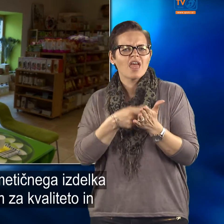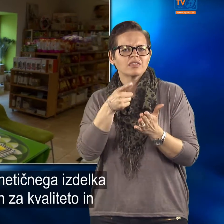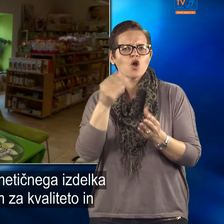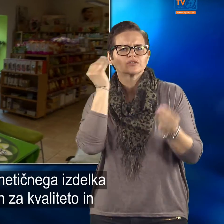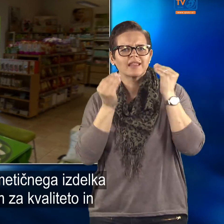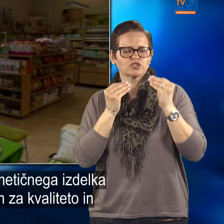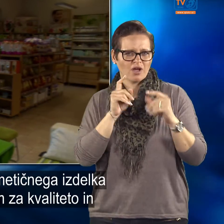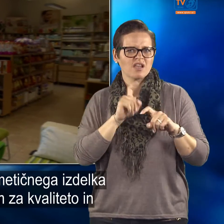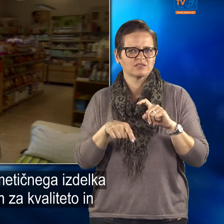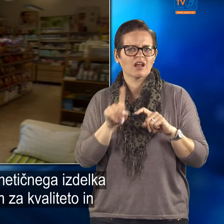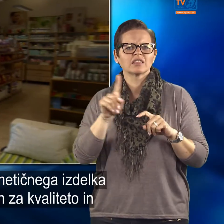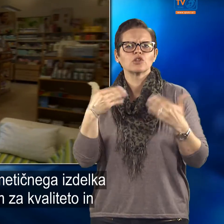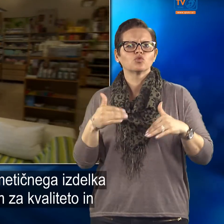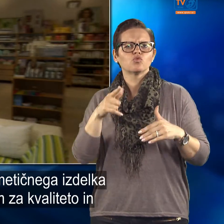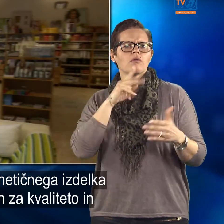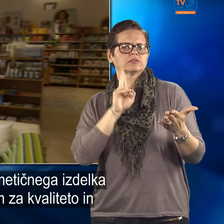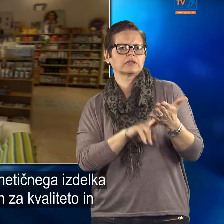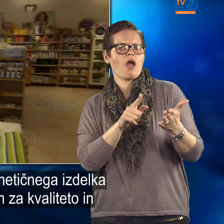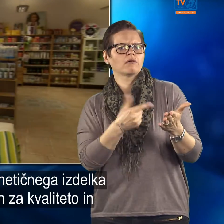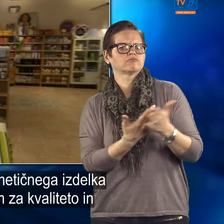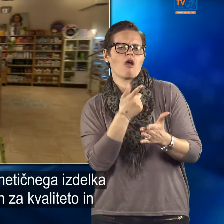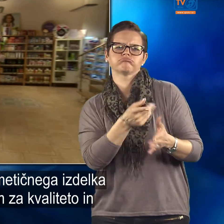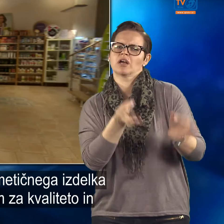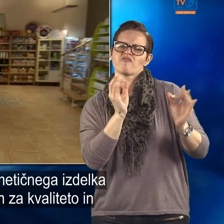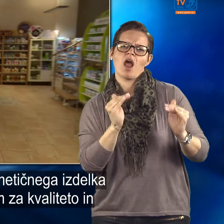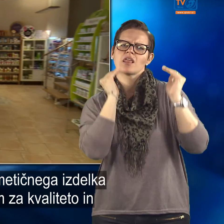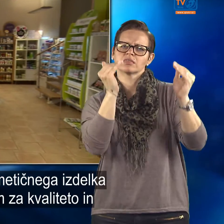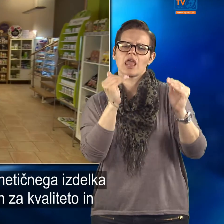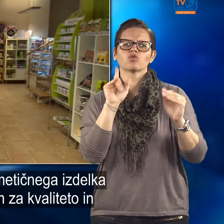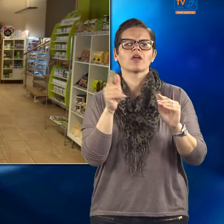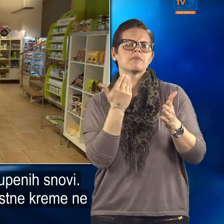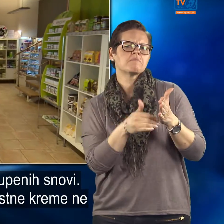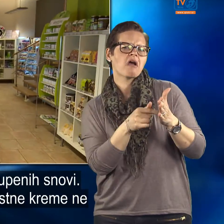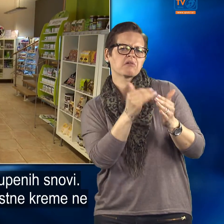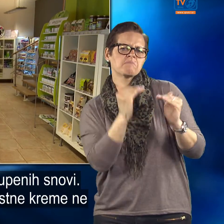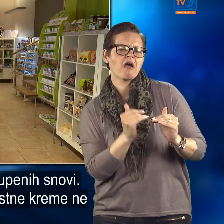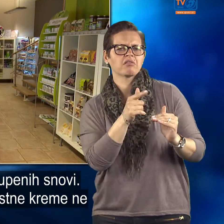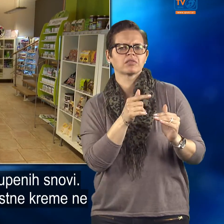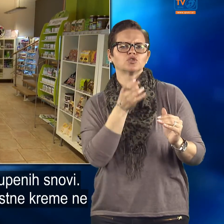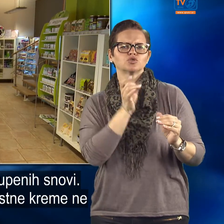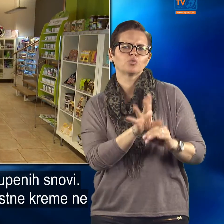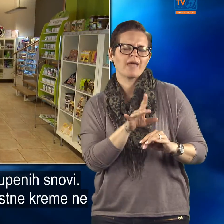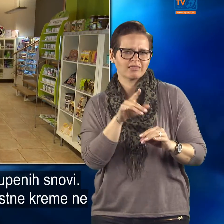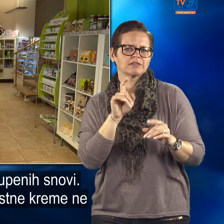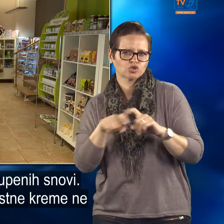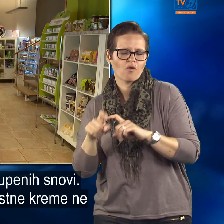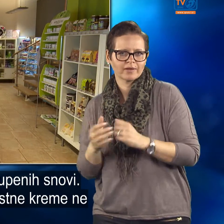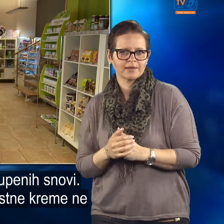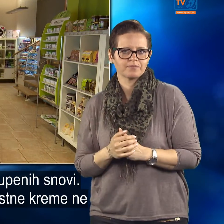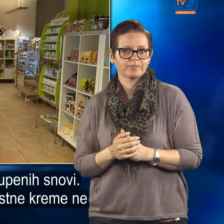Visoka cena kozmetičnega izdelka ni nujno sinonim za kvaliteto in odsotnost strupenih snovi.